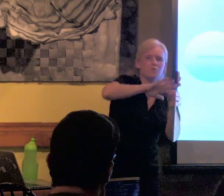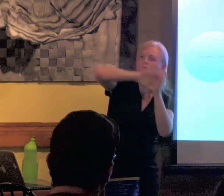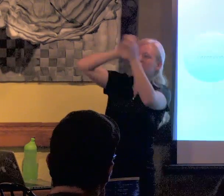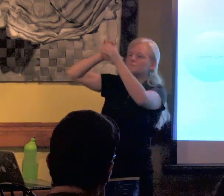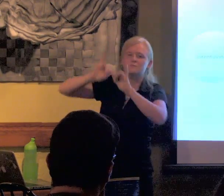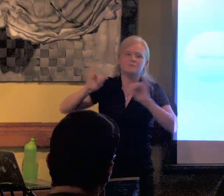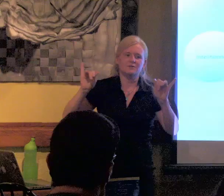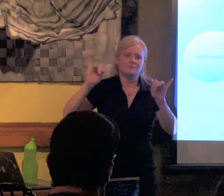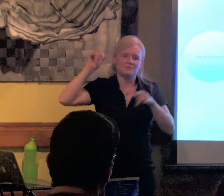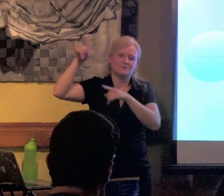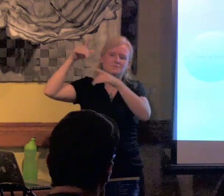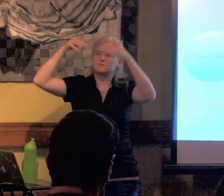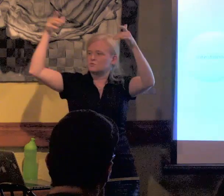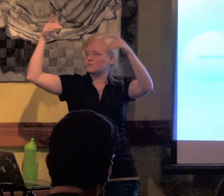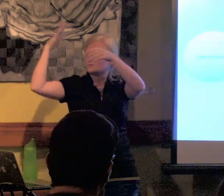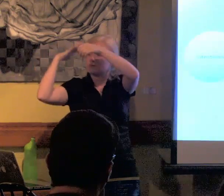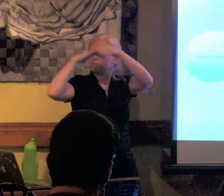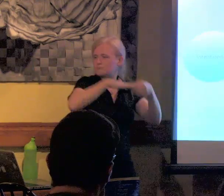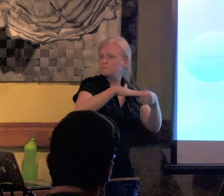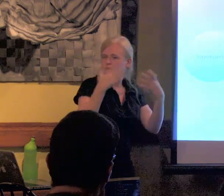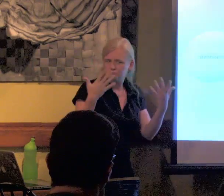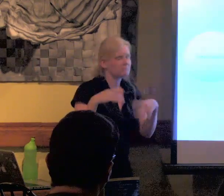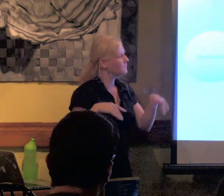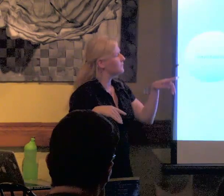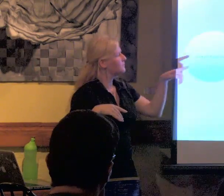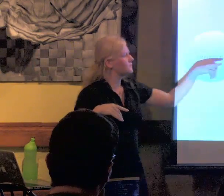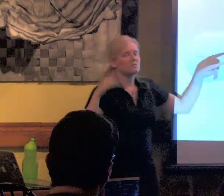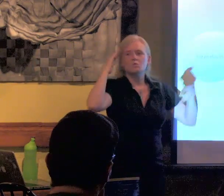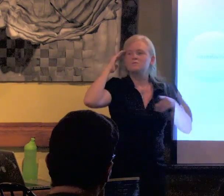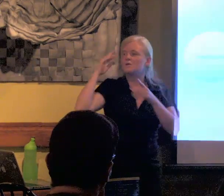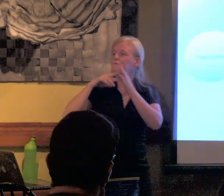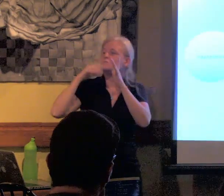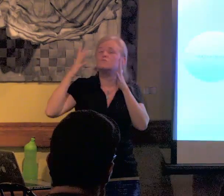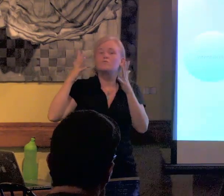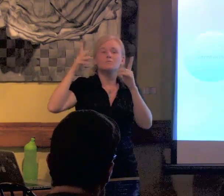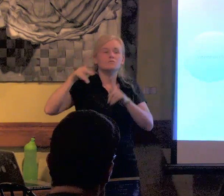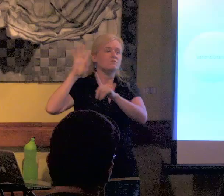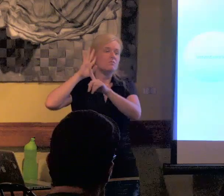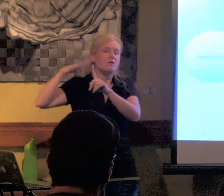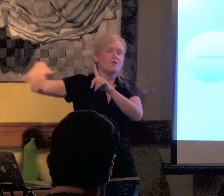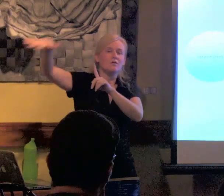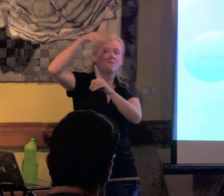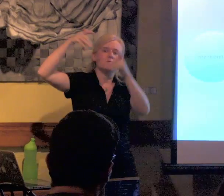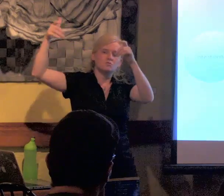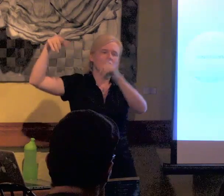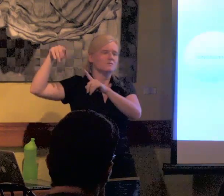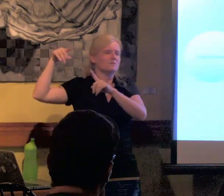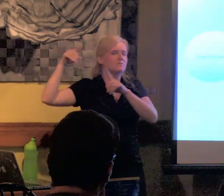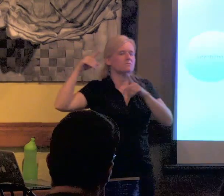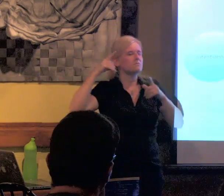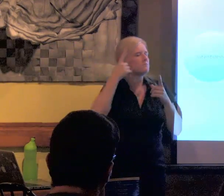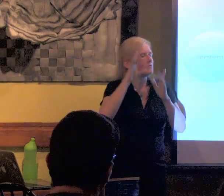Donc, on a parlé de la majorité et de la minorité. Donc, souvent, la majorité va l'emporter sur la minorité. Donc,